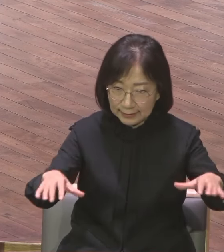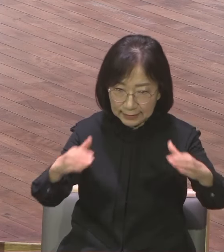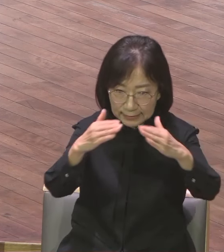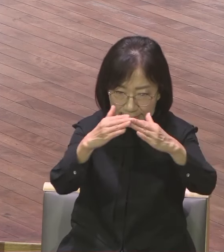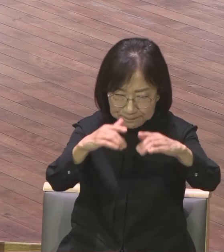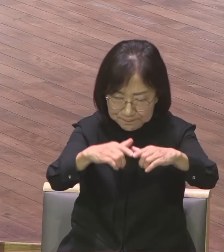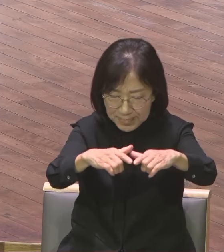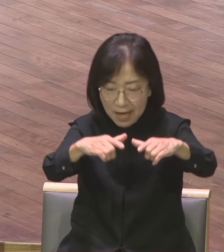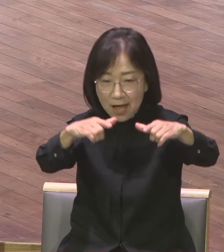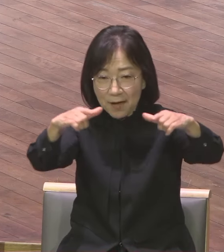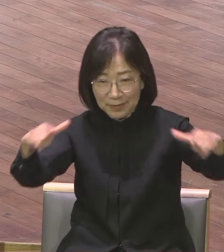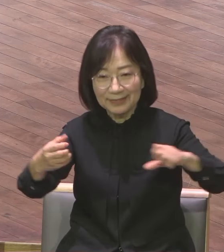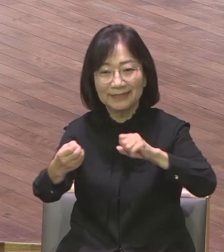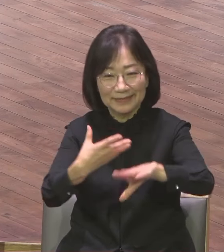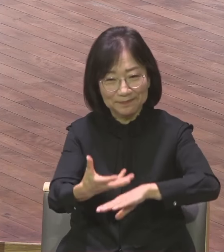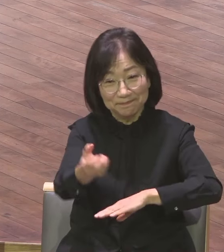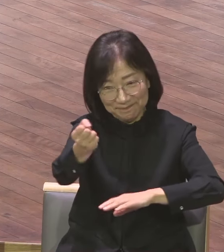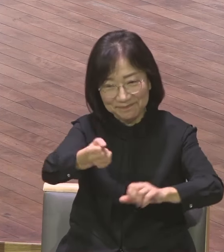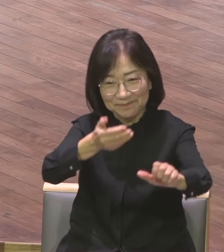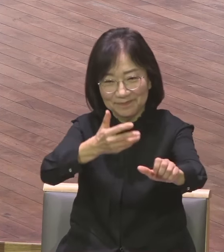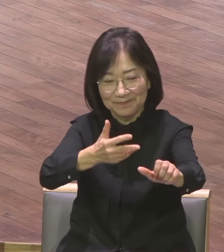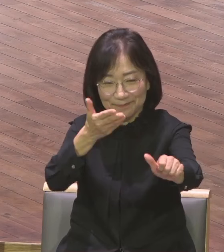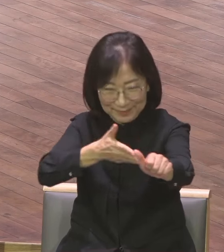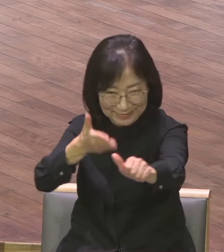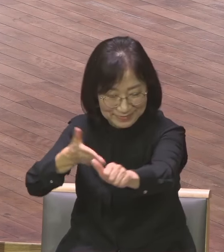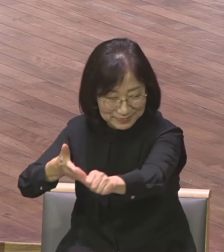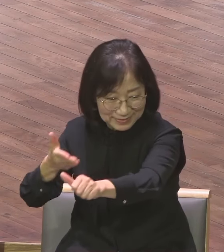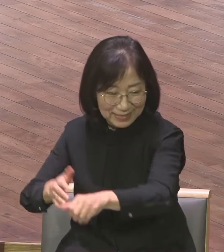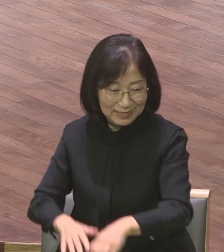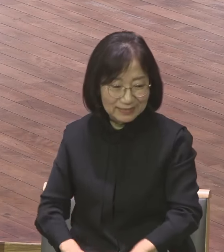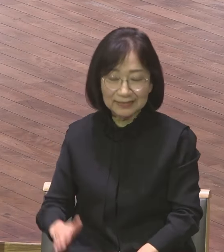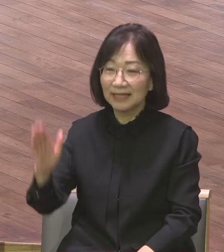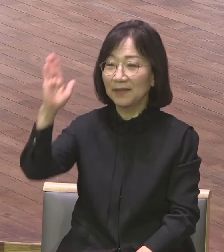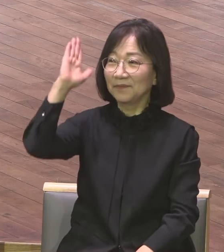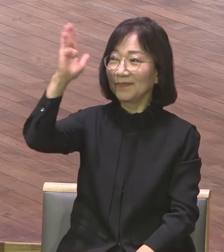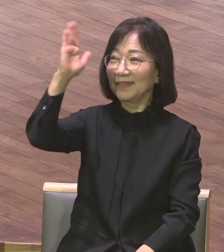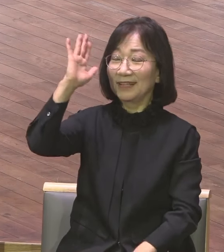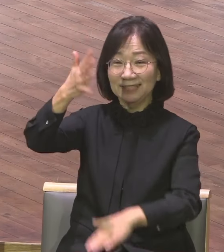있죠. 이 응답 받기를 제물로 축복합니다. 결론입니다.